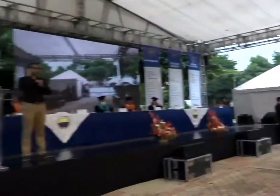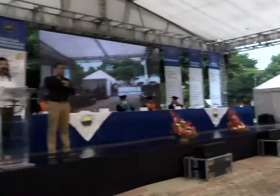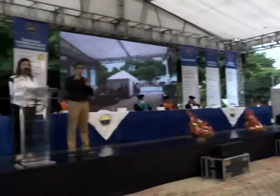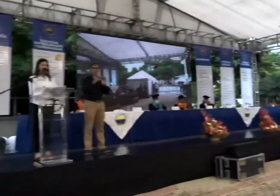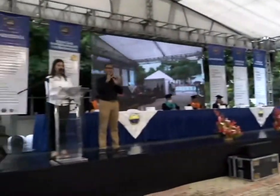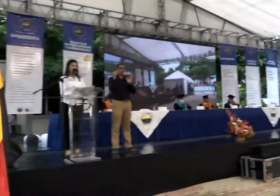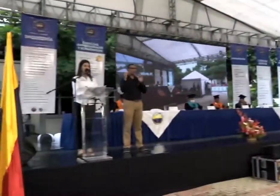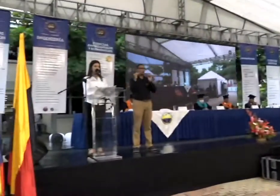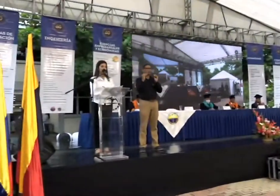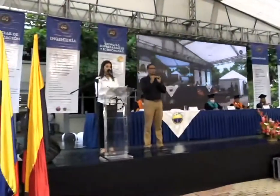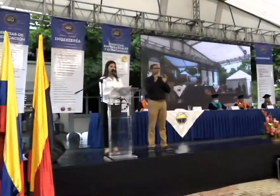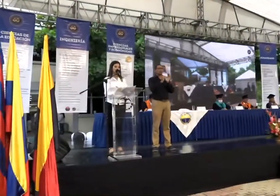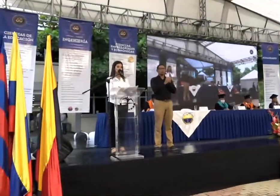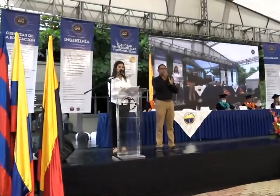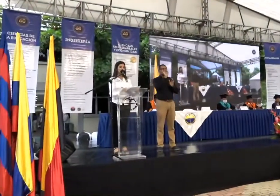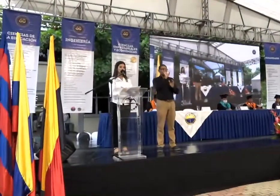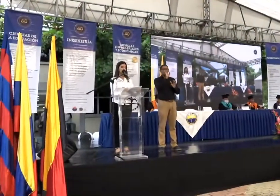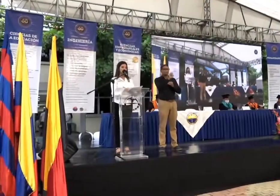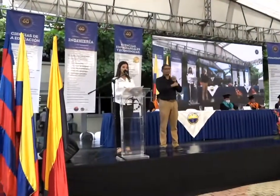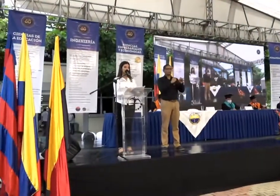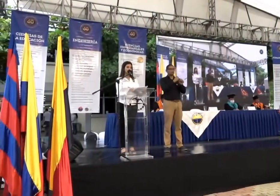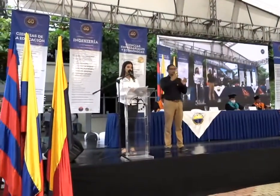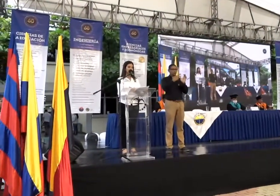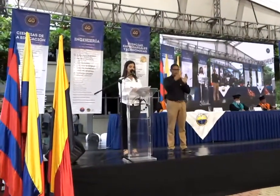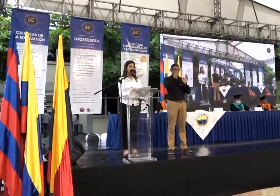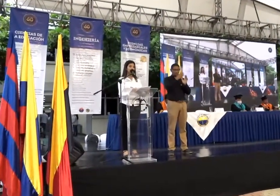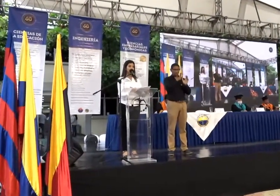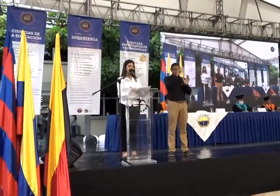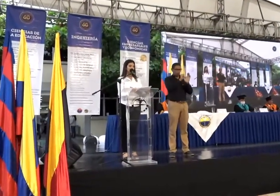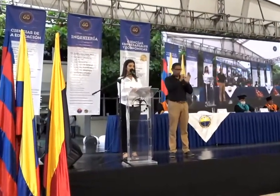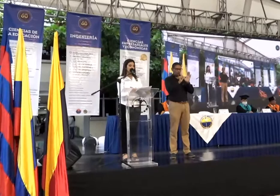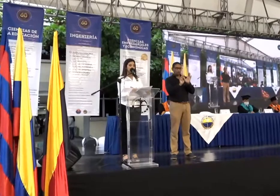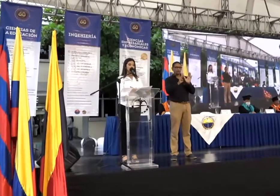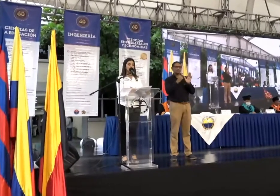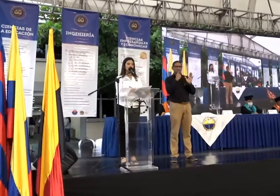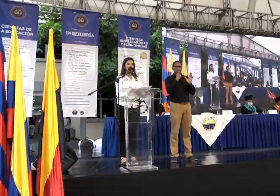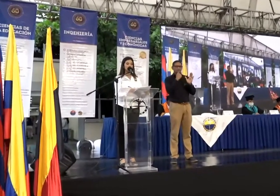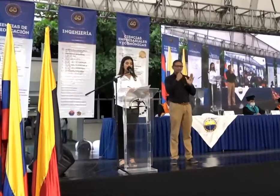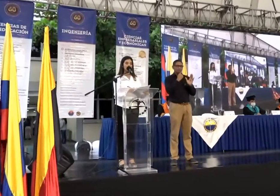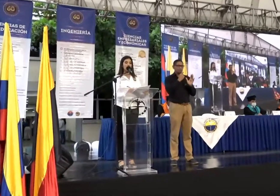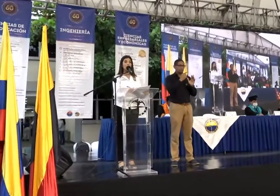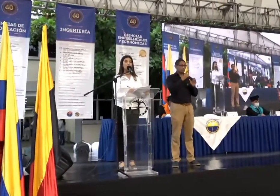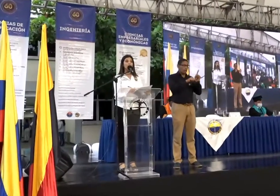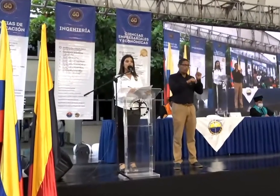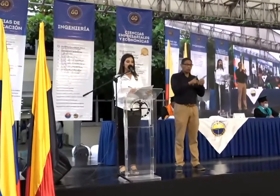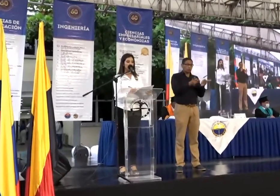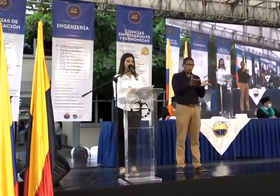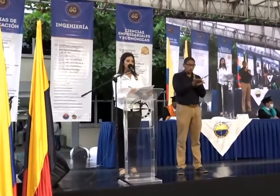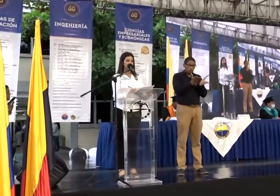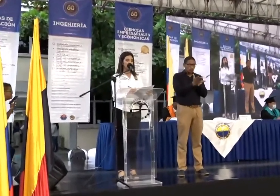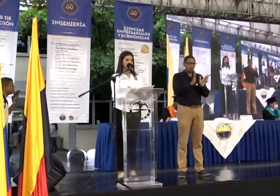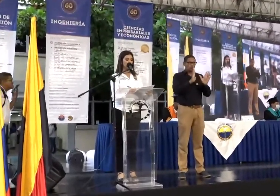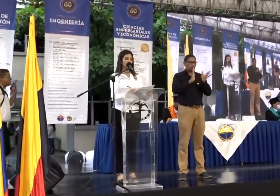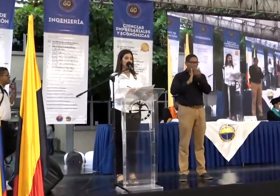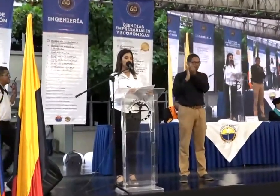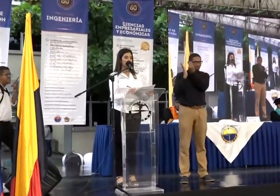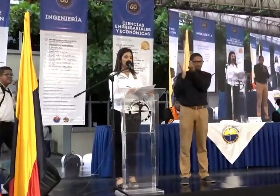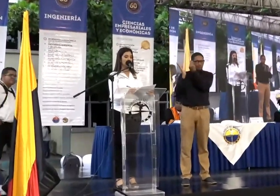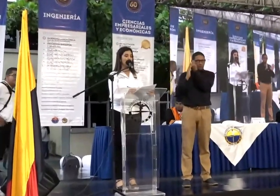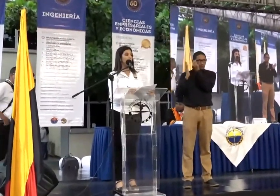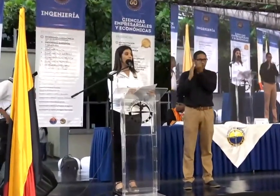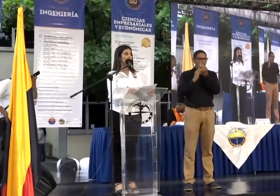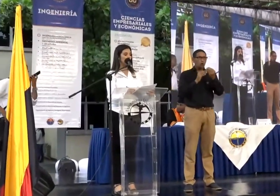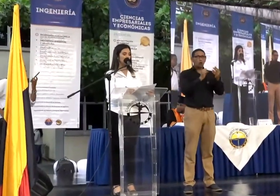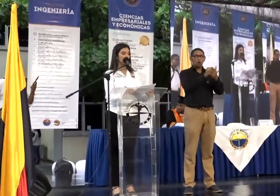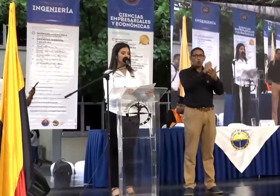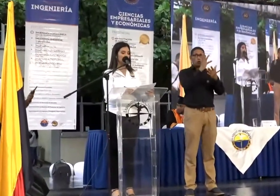número 15 de 2018 en su artículo tercero indica que los estudiantes que hayan presentado pruebas saber pro y